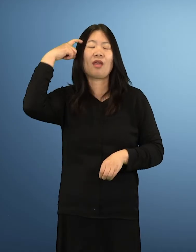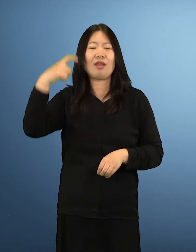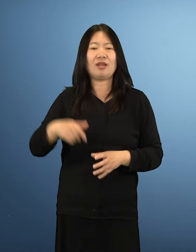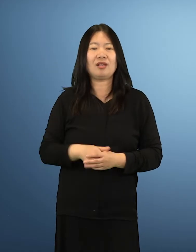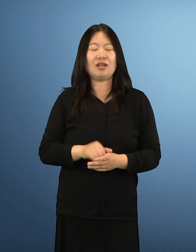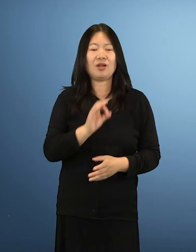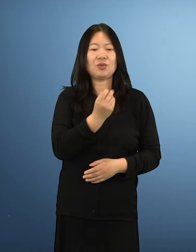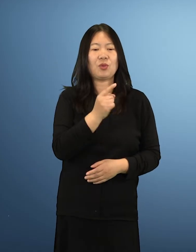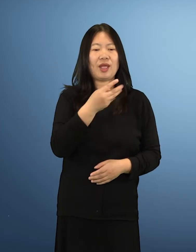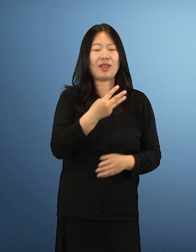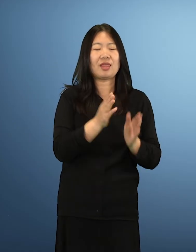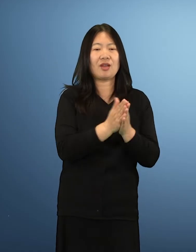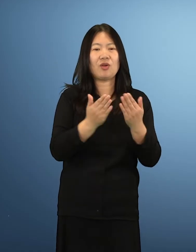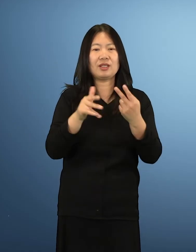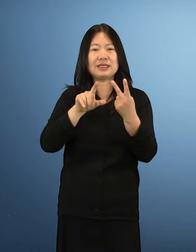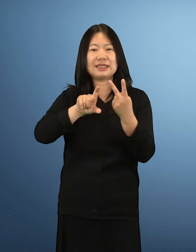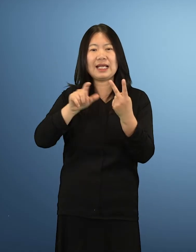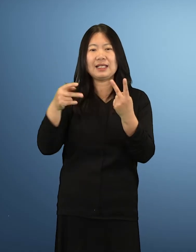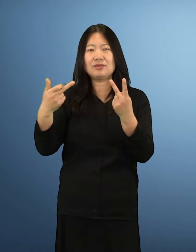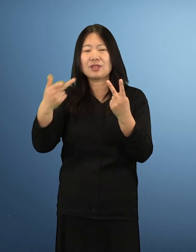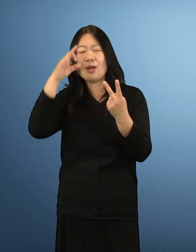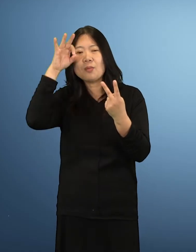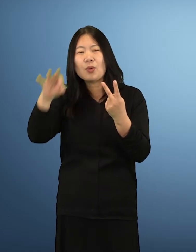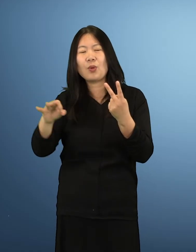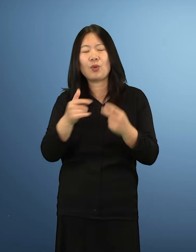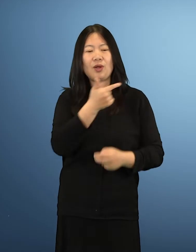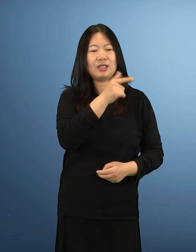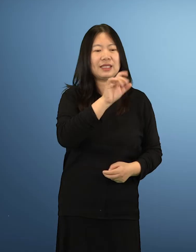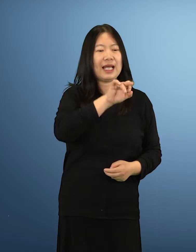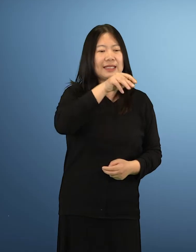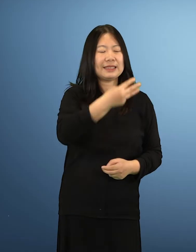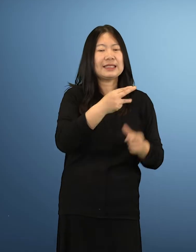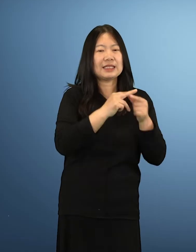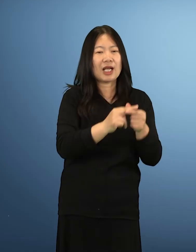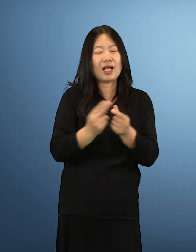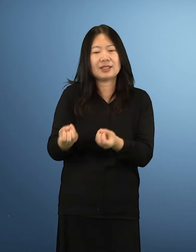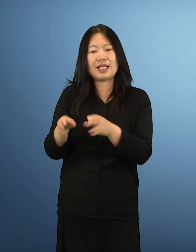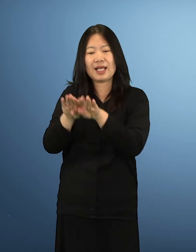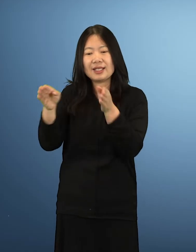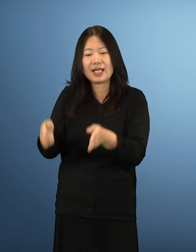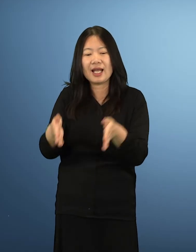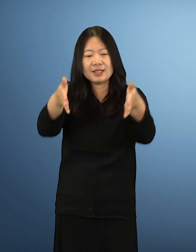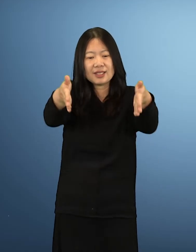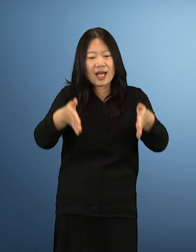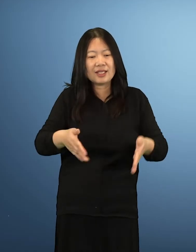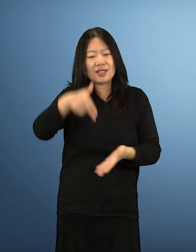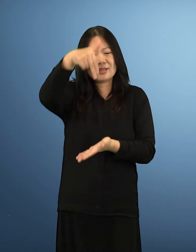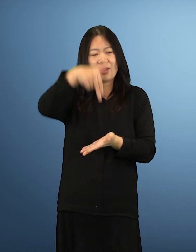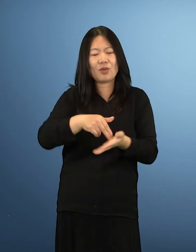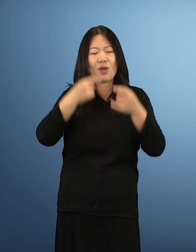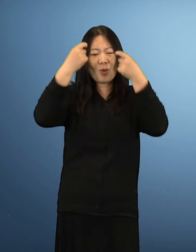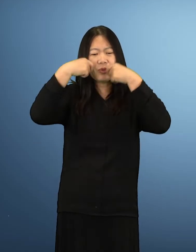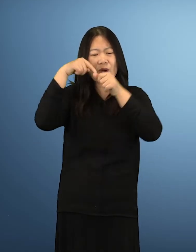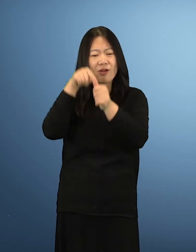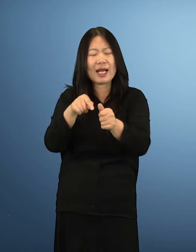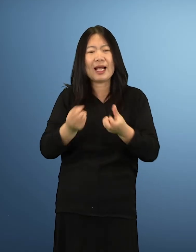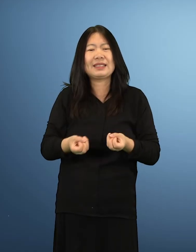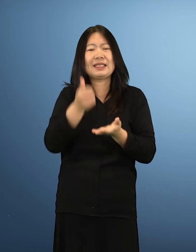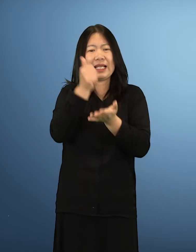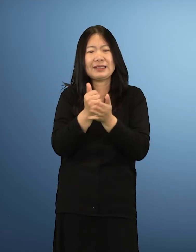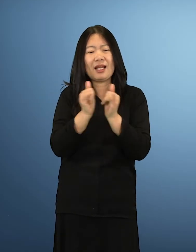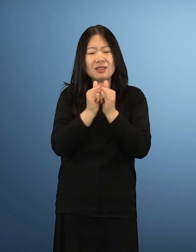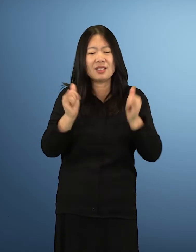요엘서 2장 17절에 보면 낭실과 제단 사이에 서서 울어라 그래.